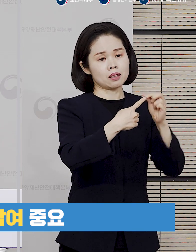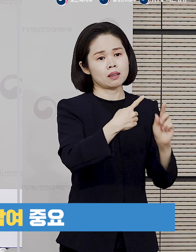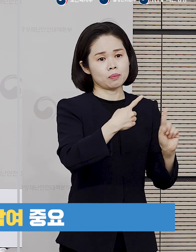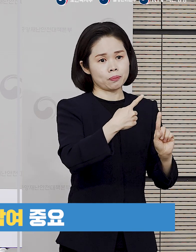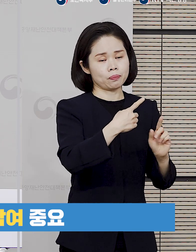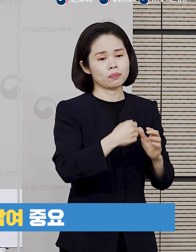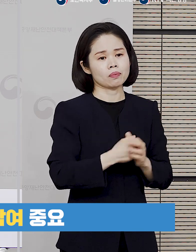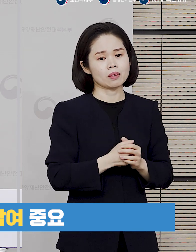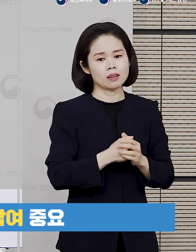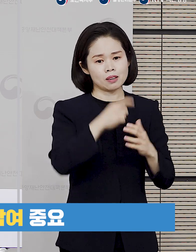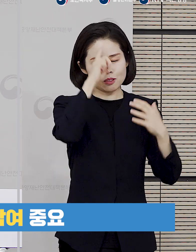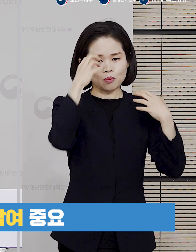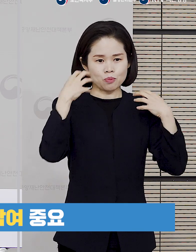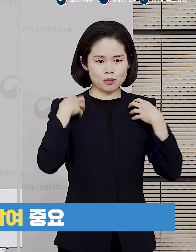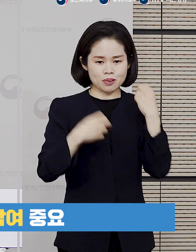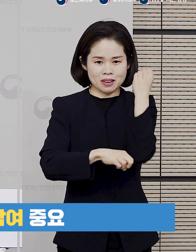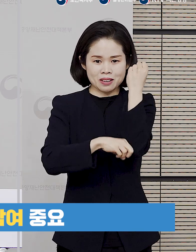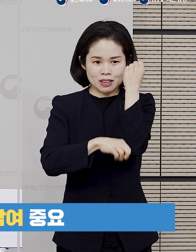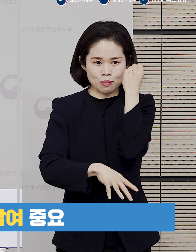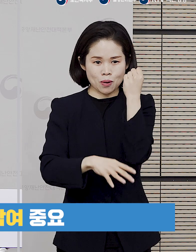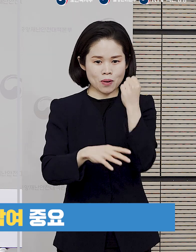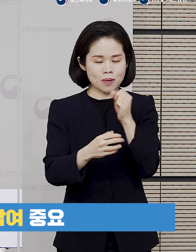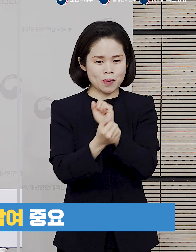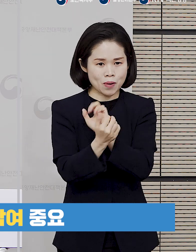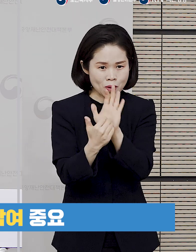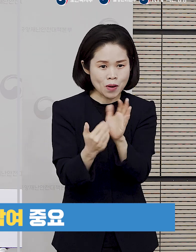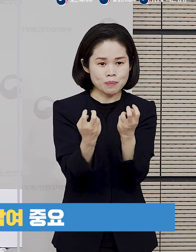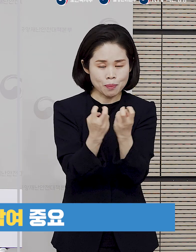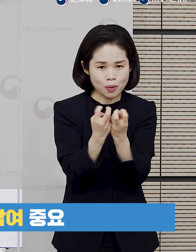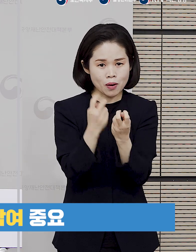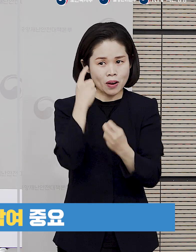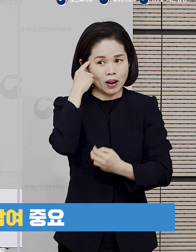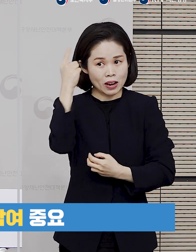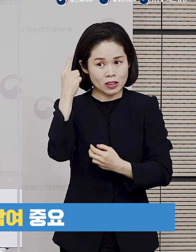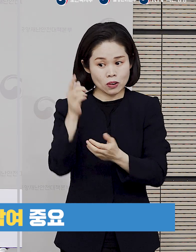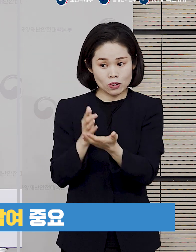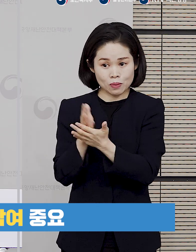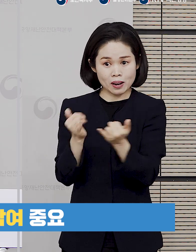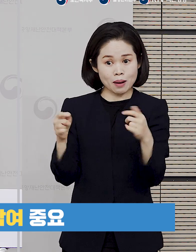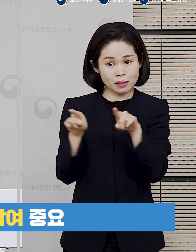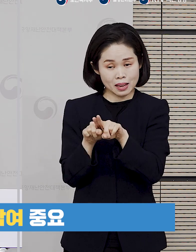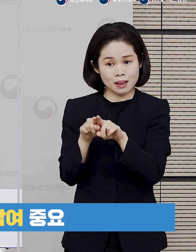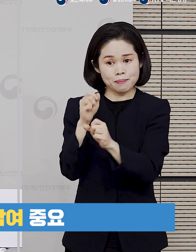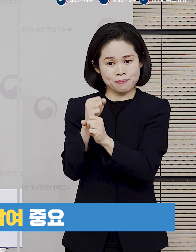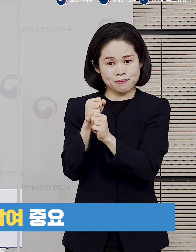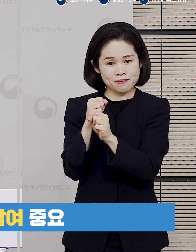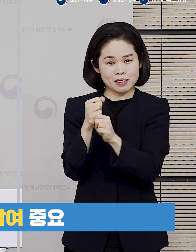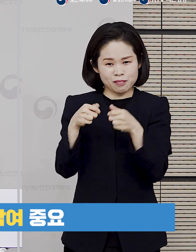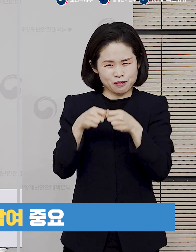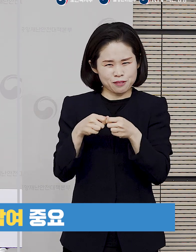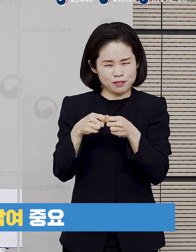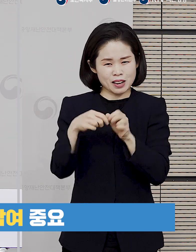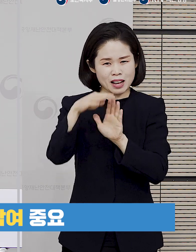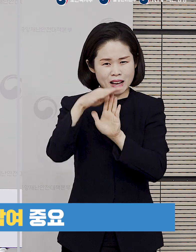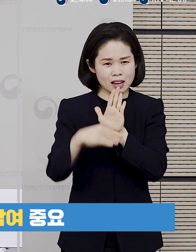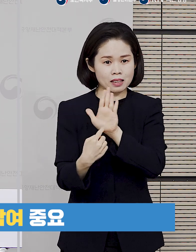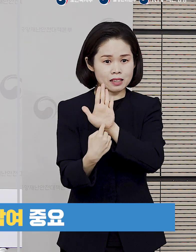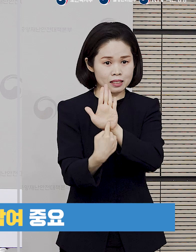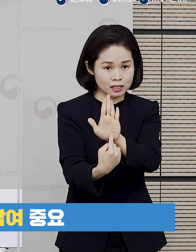하나는 정부가 기본적인 가이드라인이나 아이디어들을 전문가들과 함께 만들어서 제시는